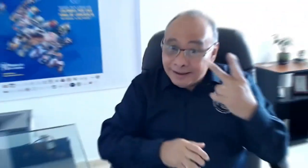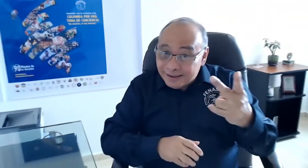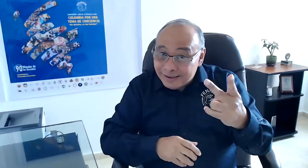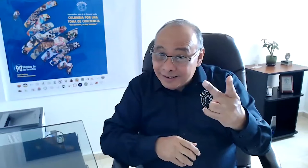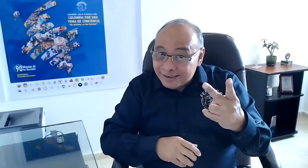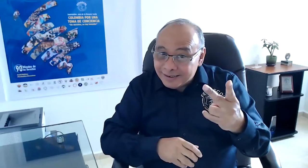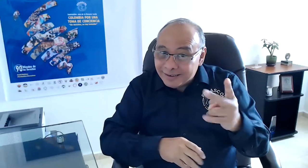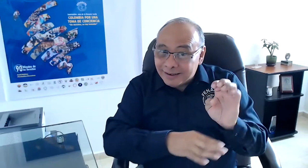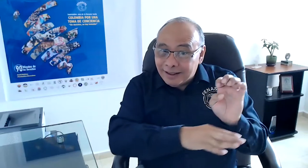accesible. ¿Lo ven?